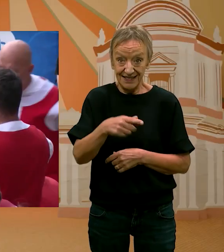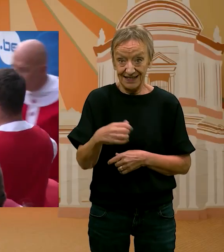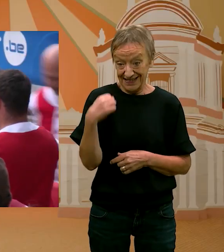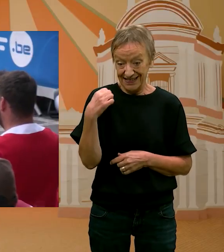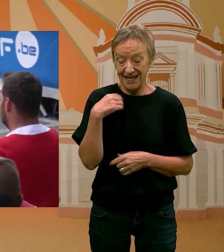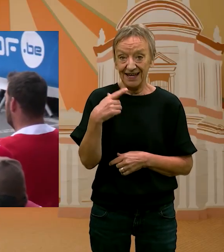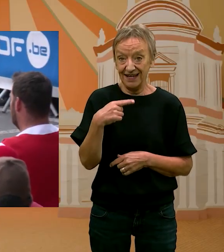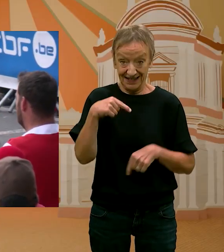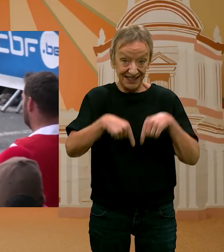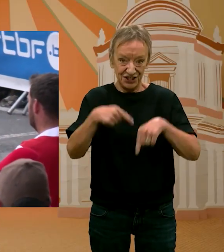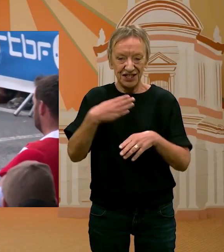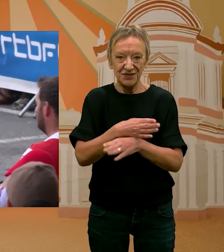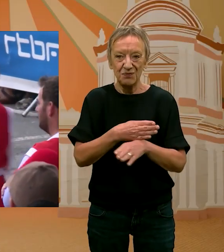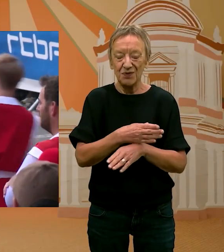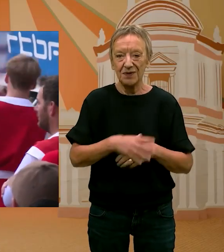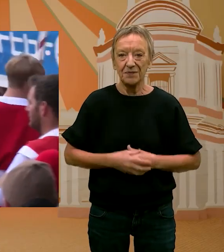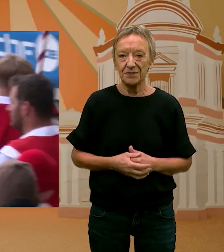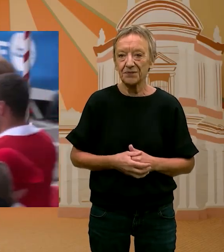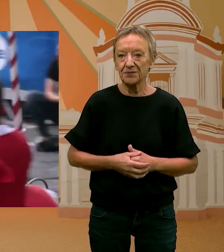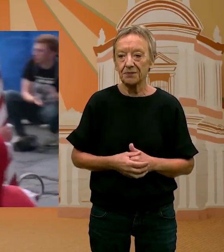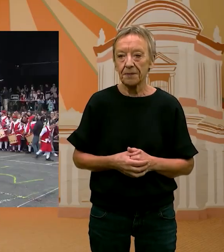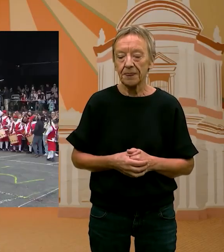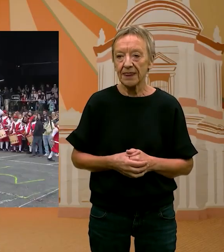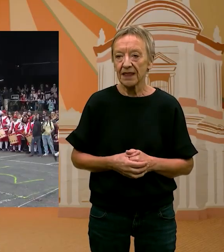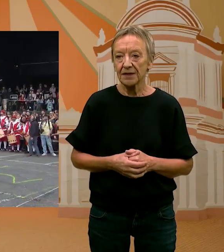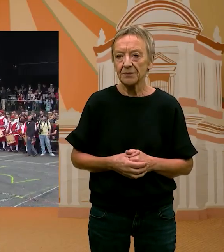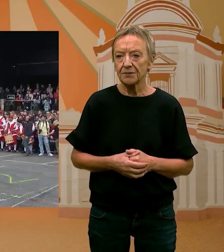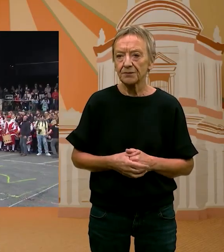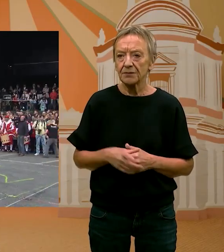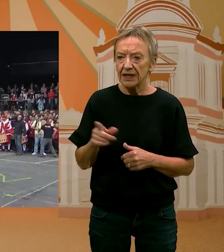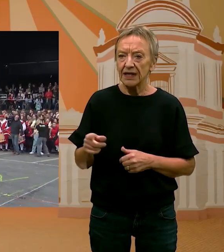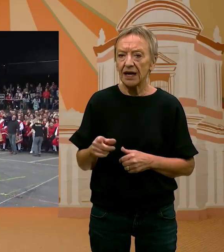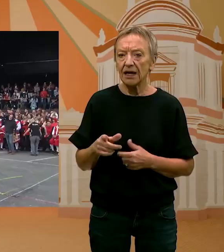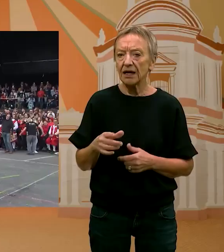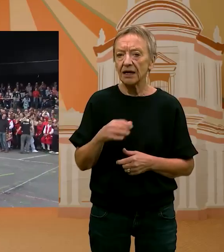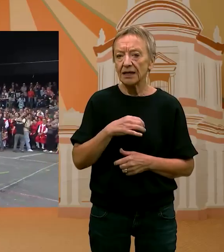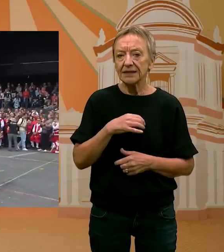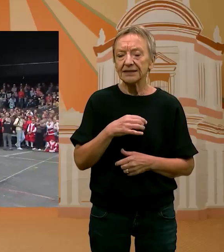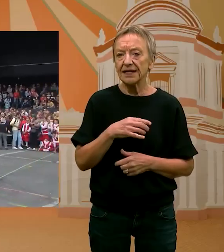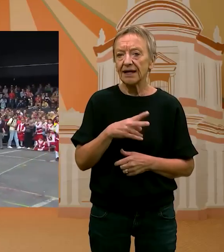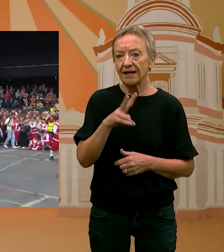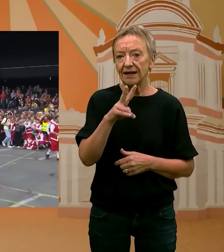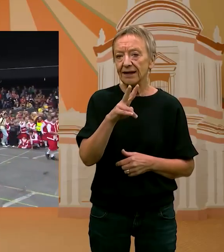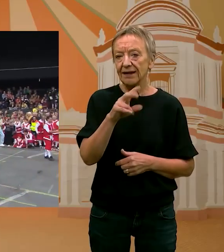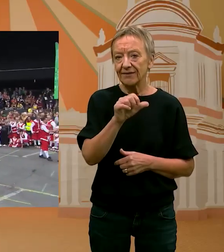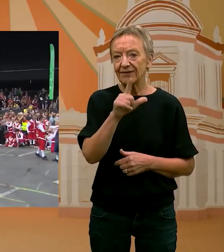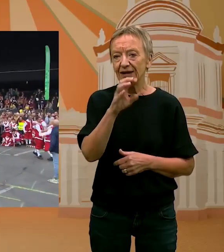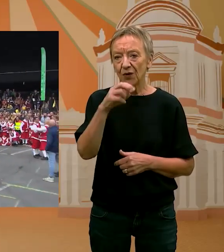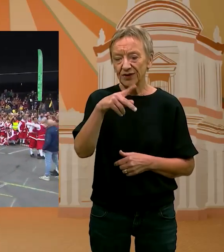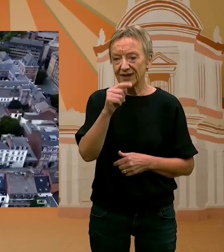restent longtemps. Et là, clairement, on avait Valentin Frère et Simon Pranger qui sont les deux plus jeunes par ça, tous ces